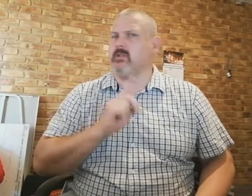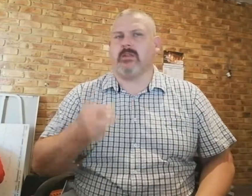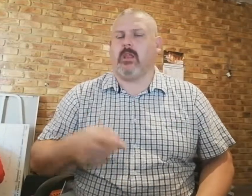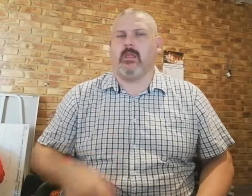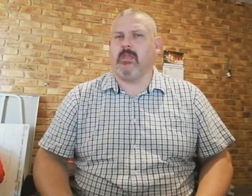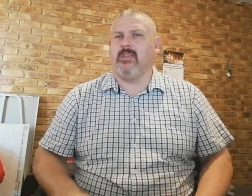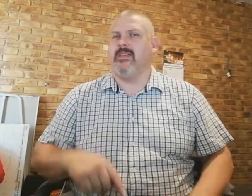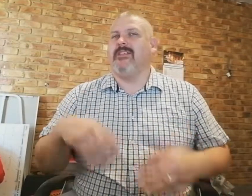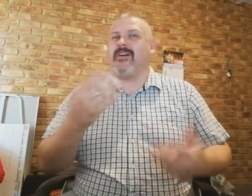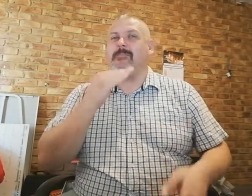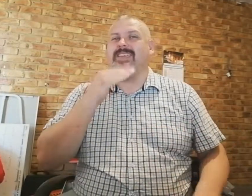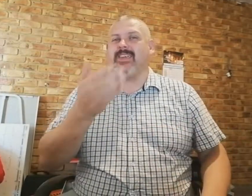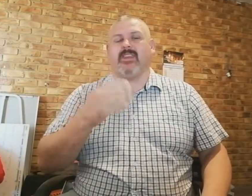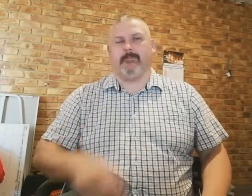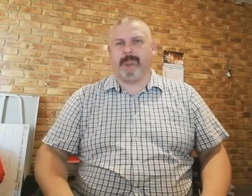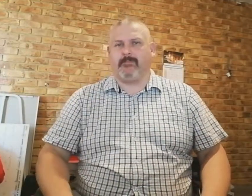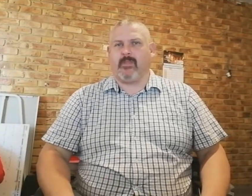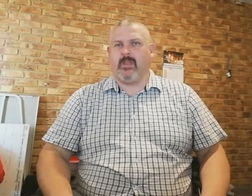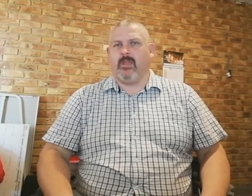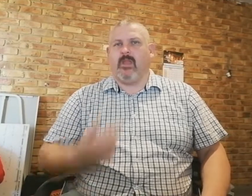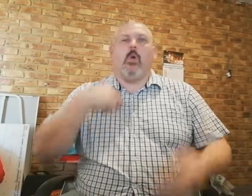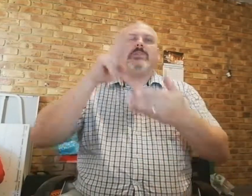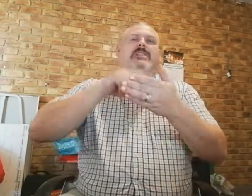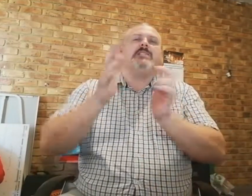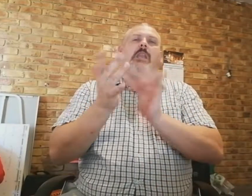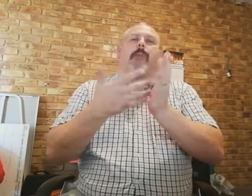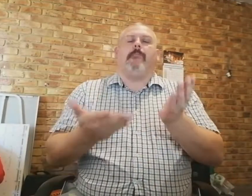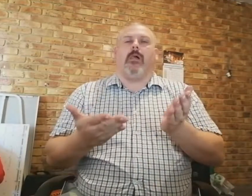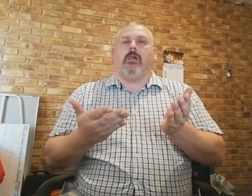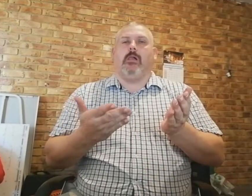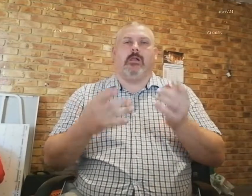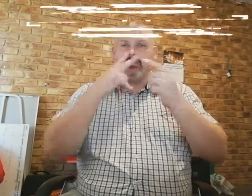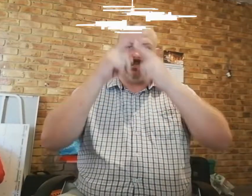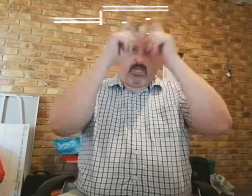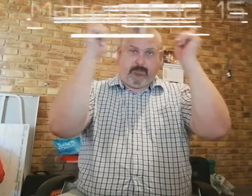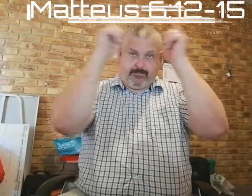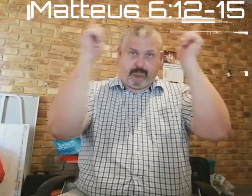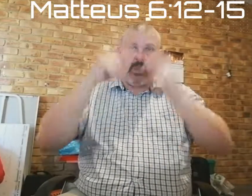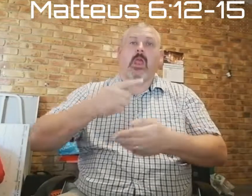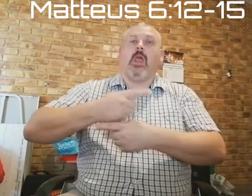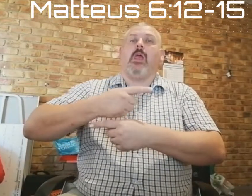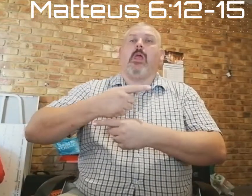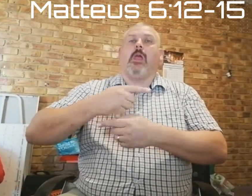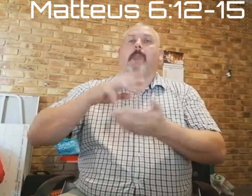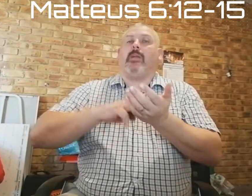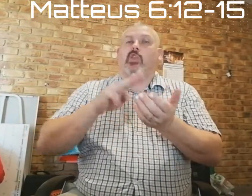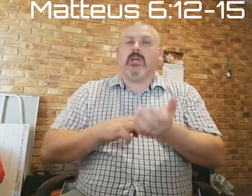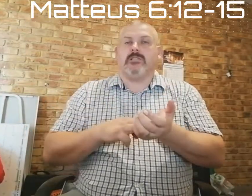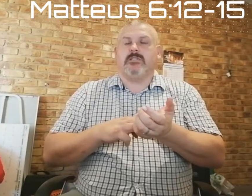gesel, wat betekende? Ons lees in die Bijbel, asofdien, Matthäus